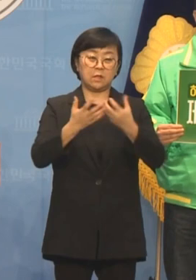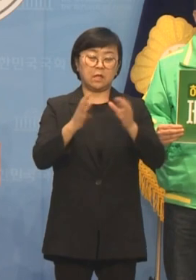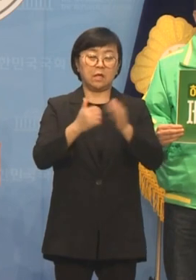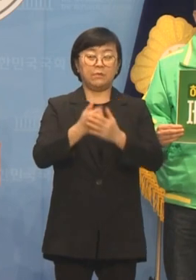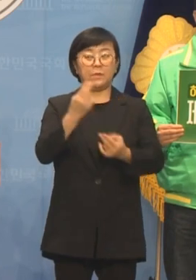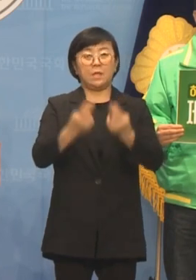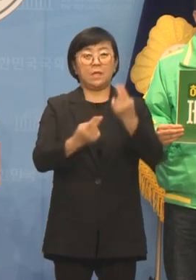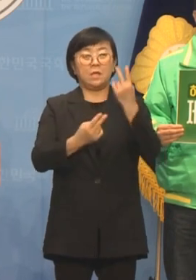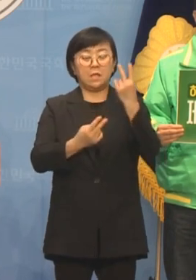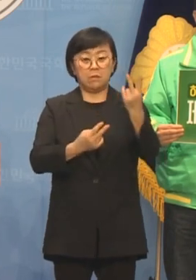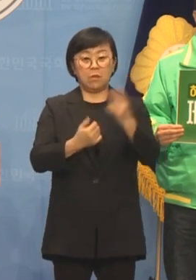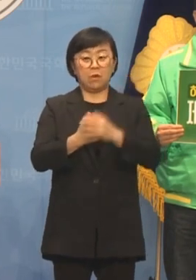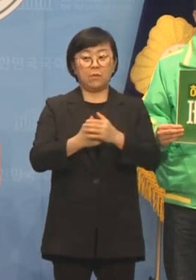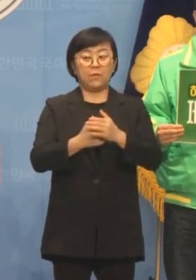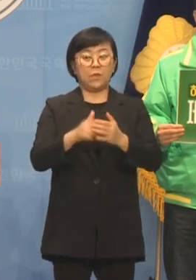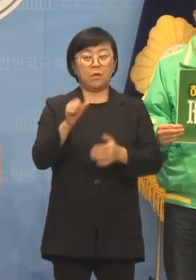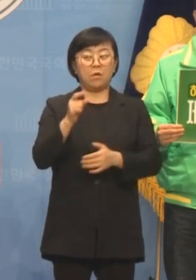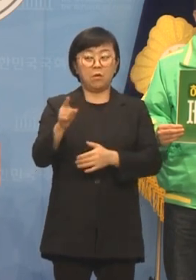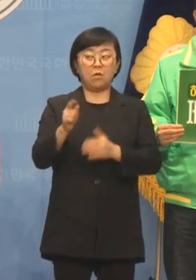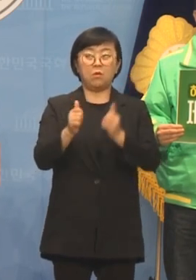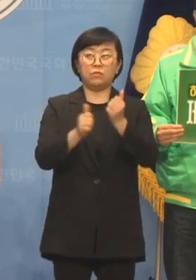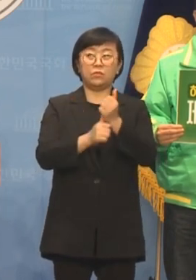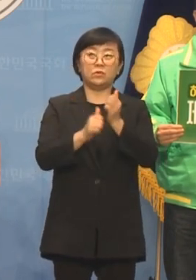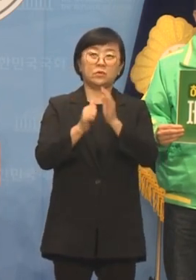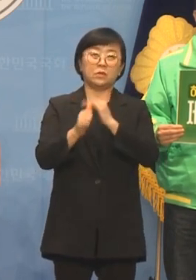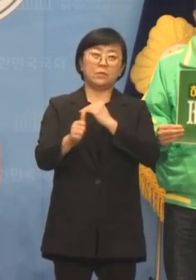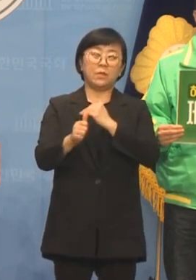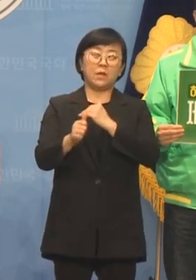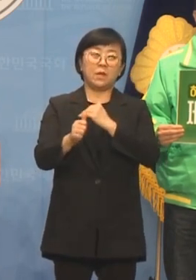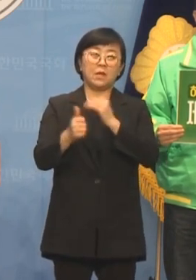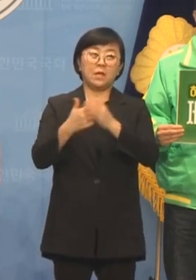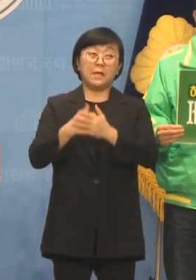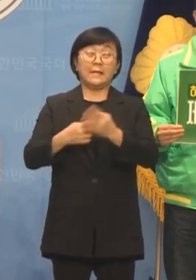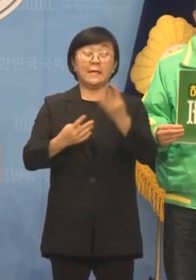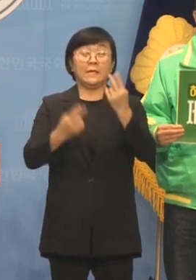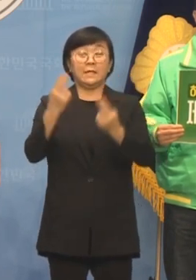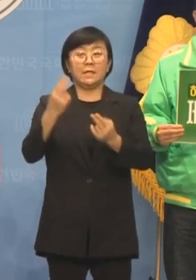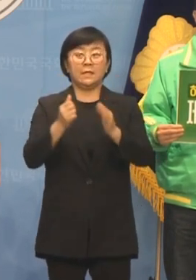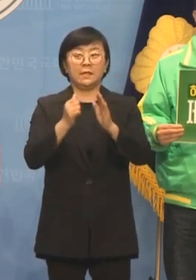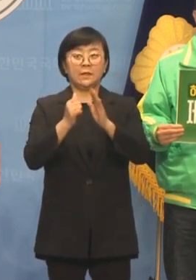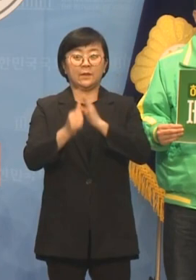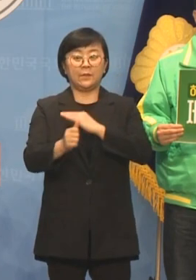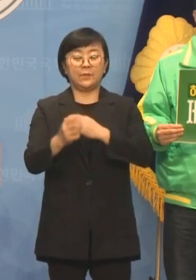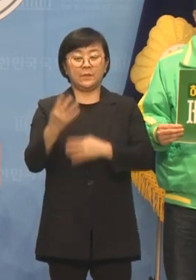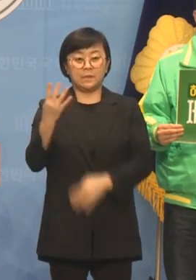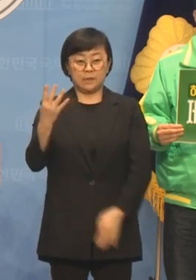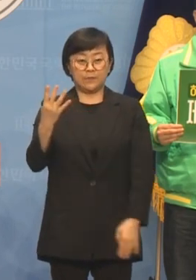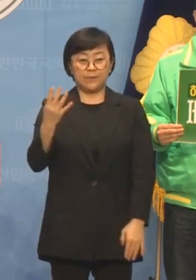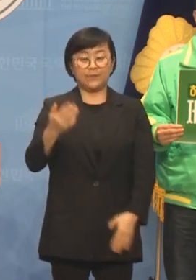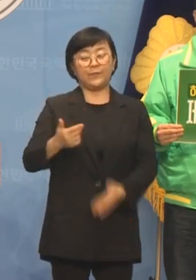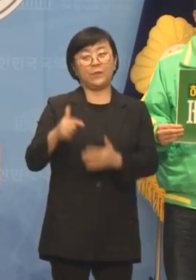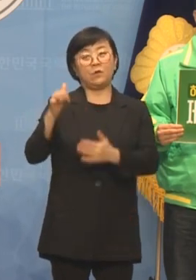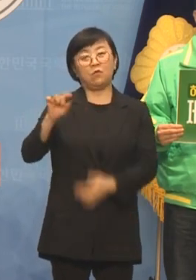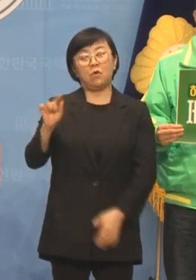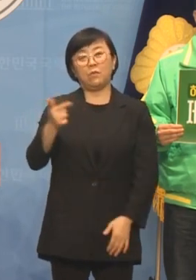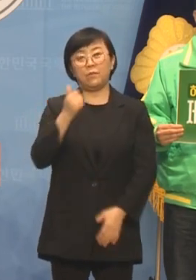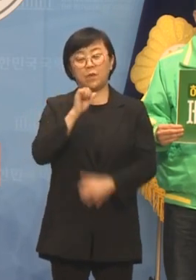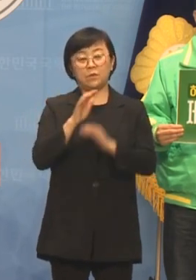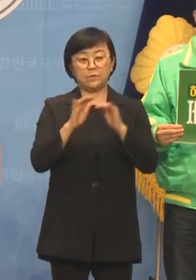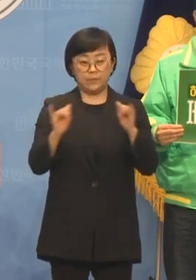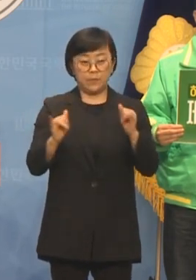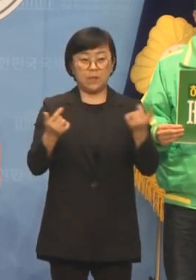2번으로 선출되신 녹색 후보 허승규 부대표와 녹색 정의당 비례후보 4번으로 선출되신 노동 후보 권용국 변허